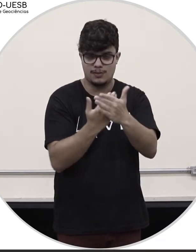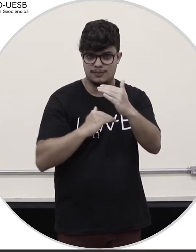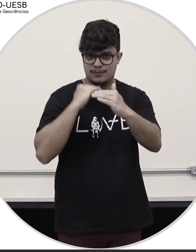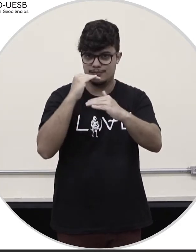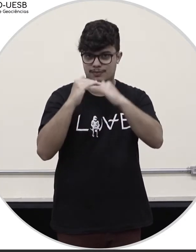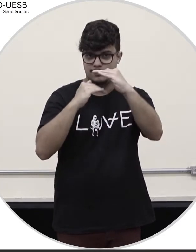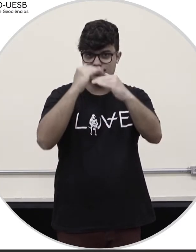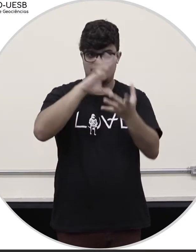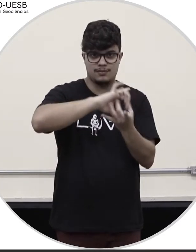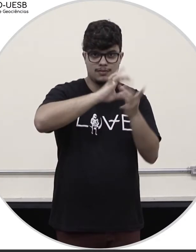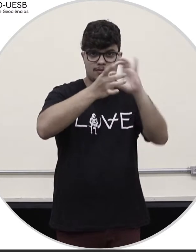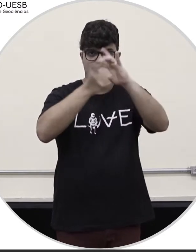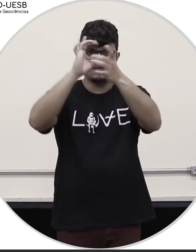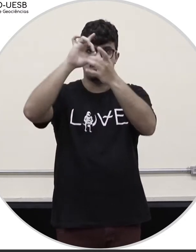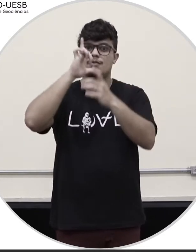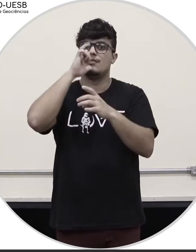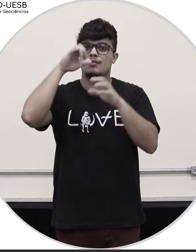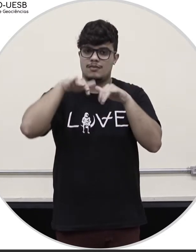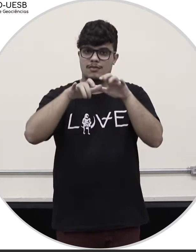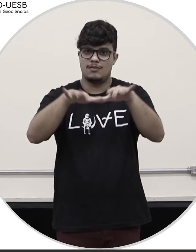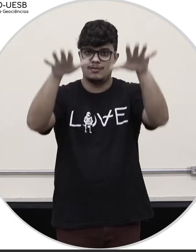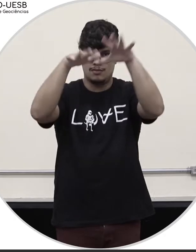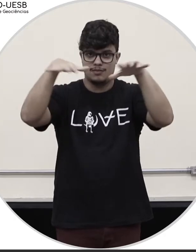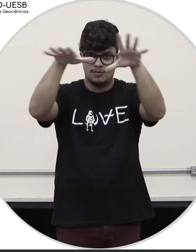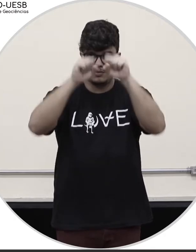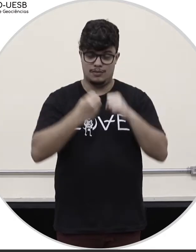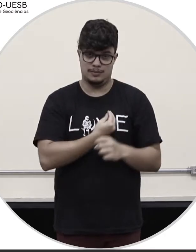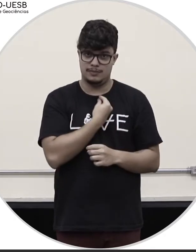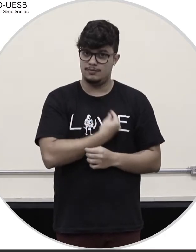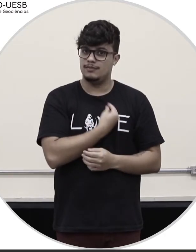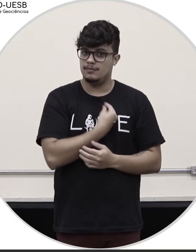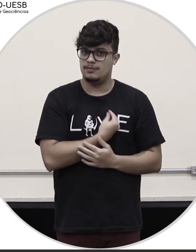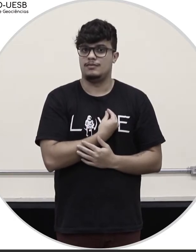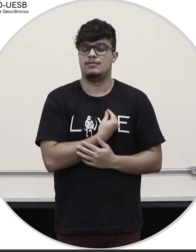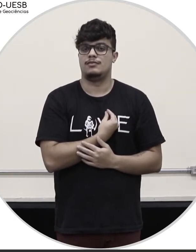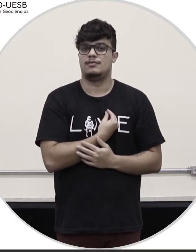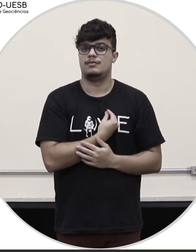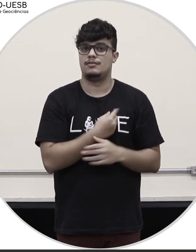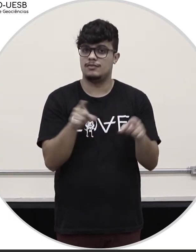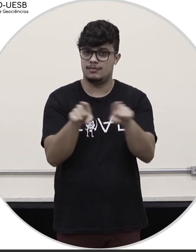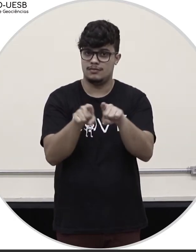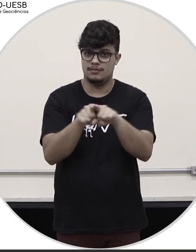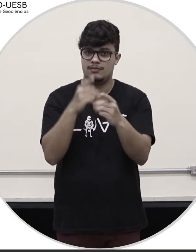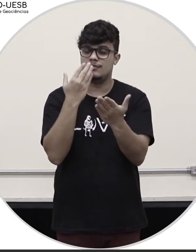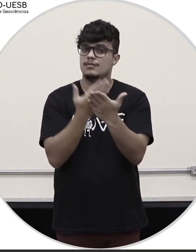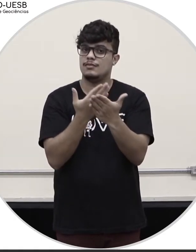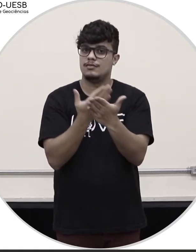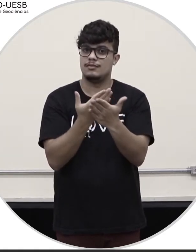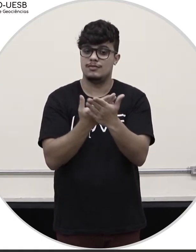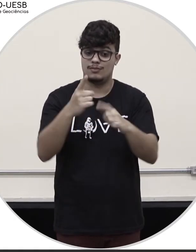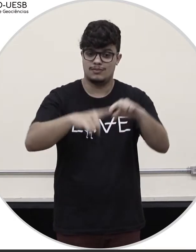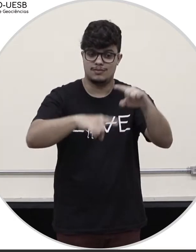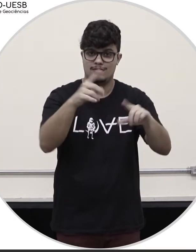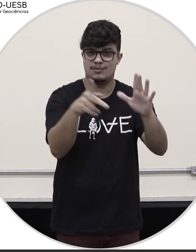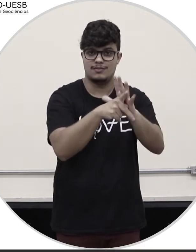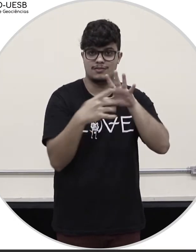ela estuda a evolução da terra seus continentes oceanos e atmosfera exibidas também